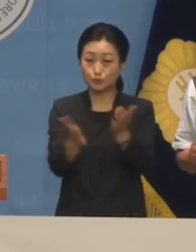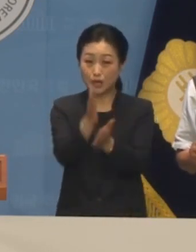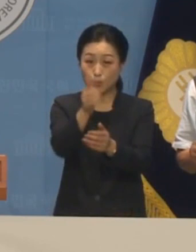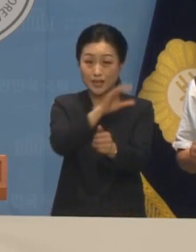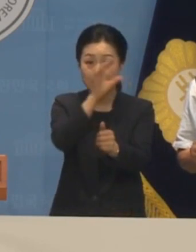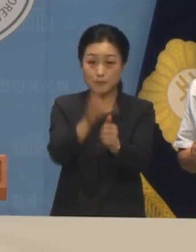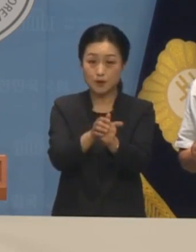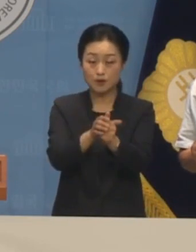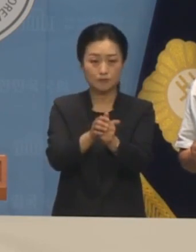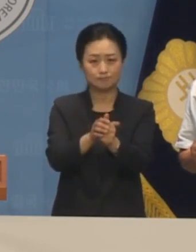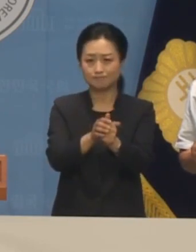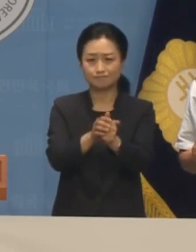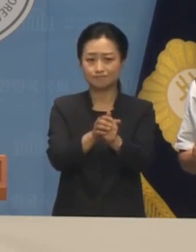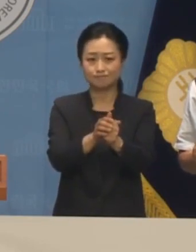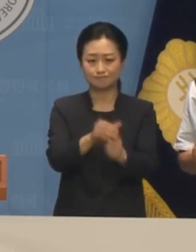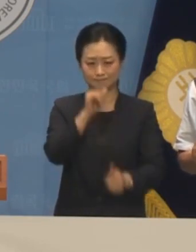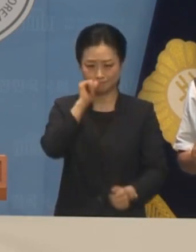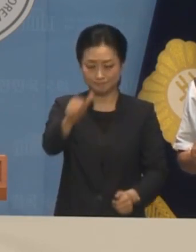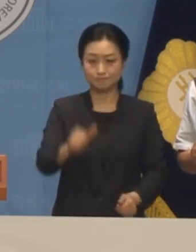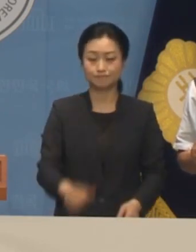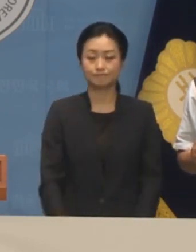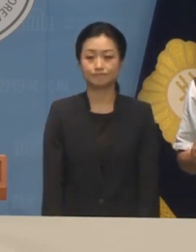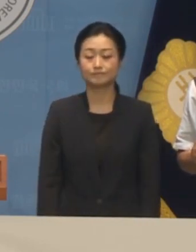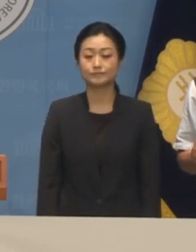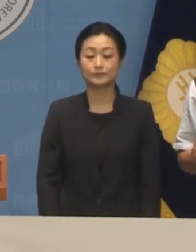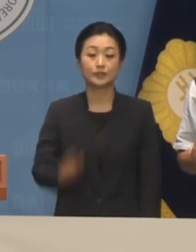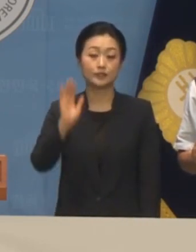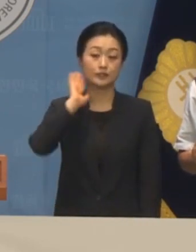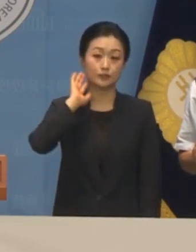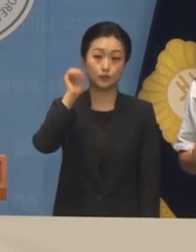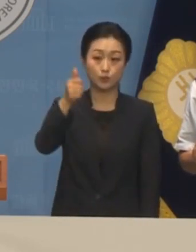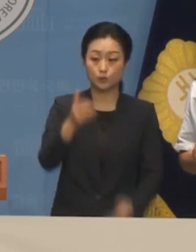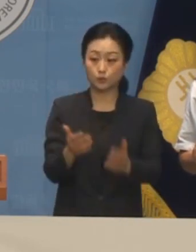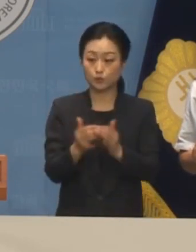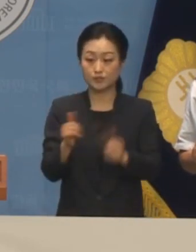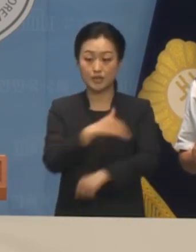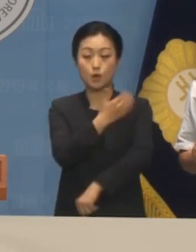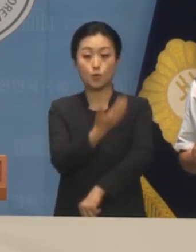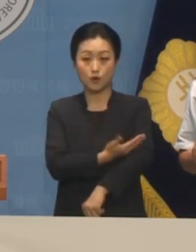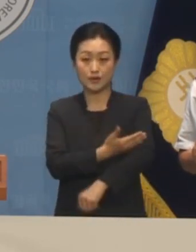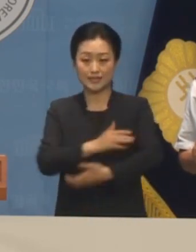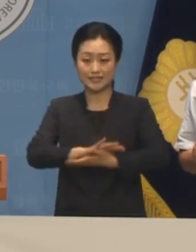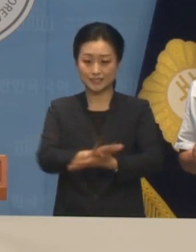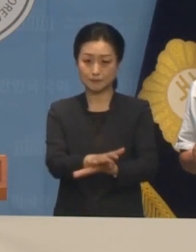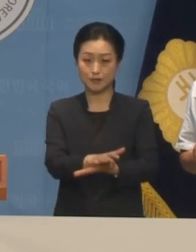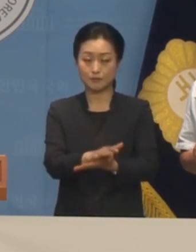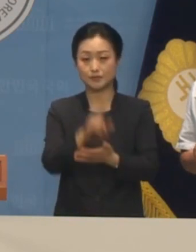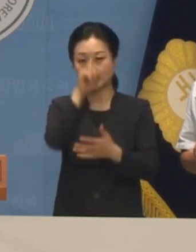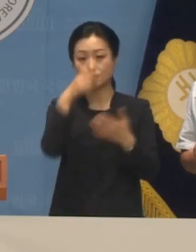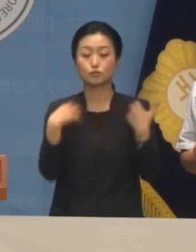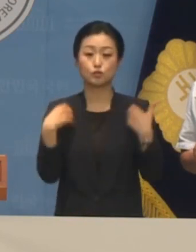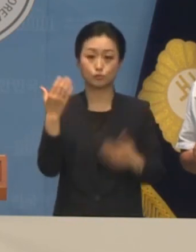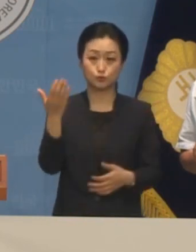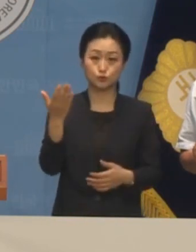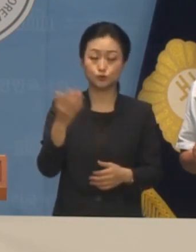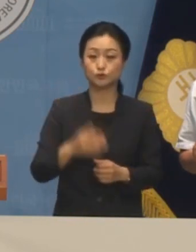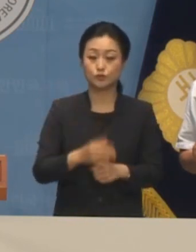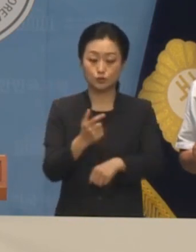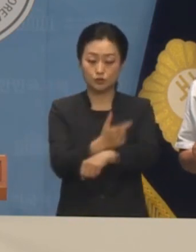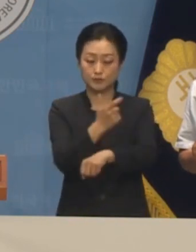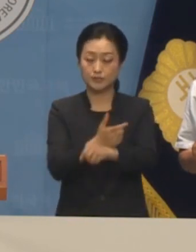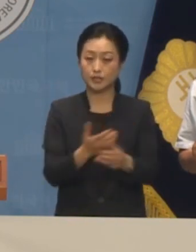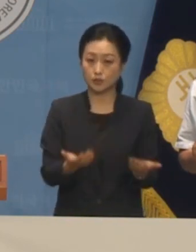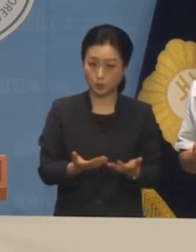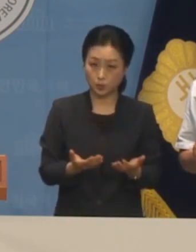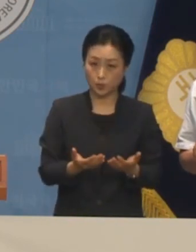임명은 반드시 체례 되어야 합니다 윤성을 정권은 노동자의 권리를 짓밟는 정권입니다 주 60시간 노동